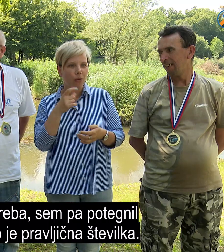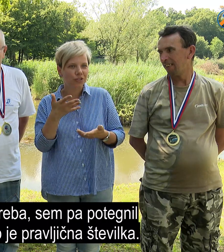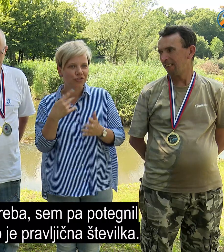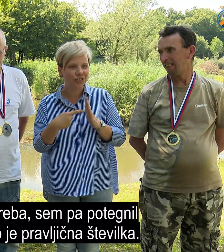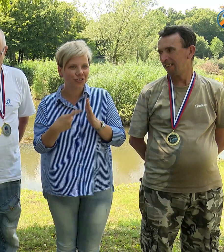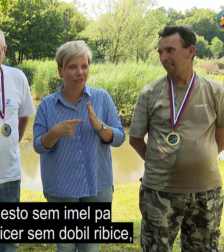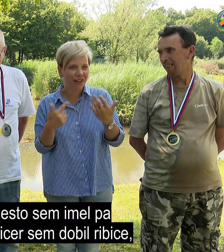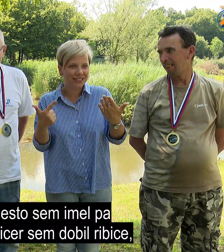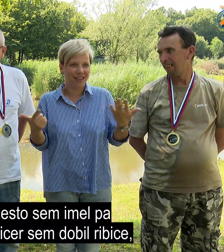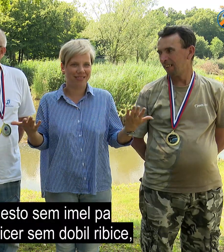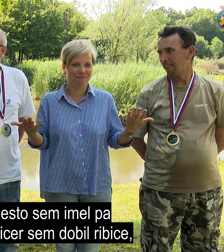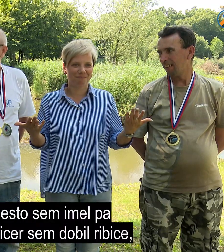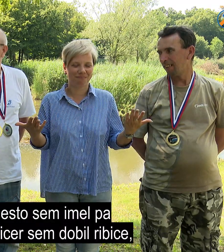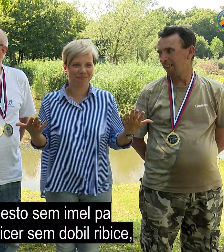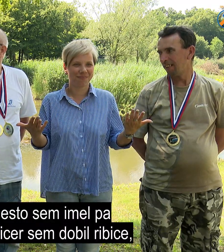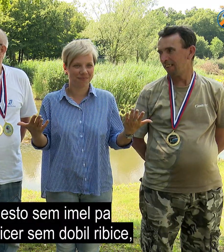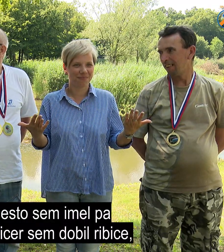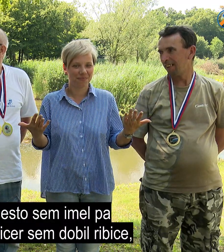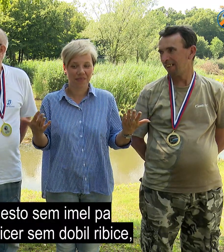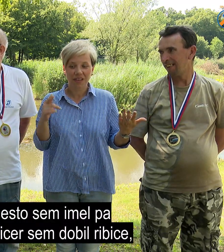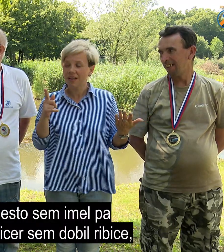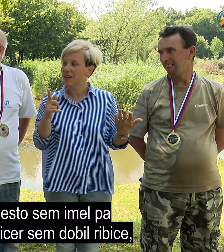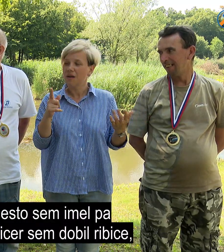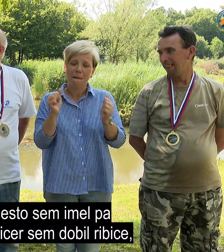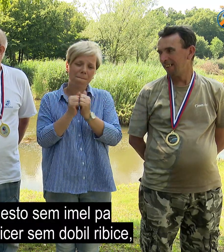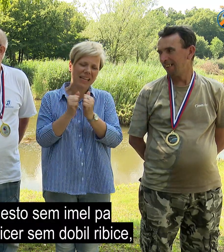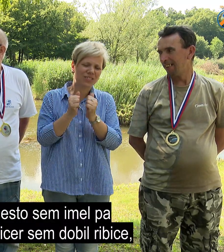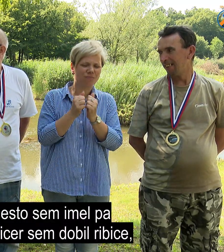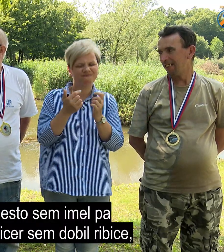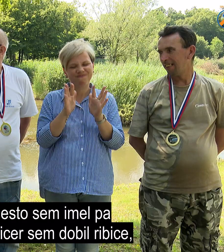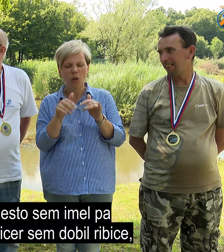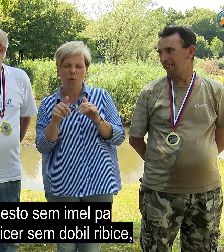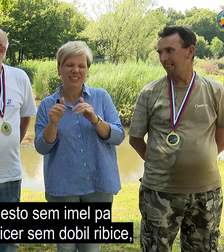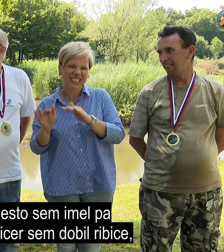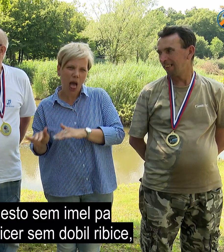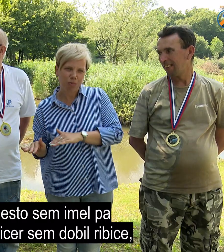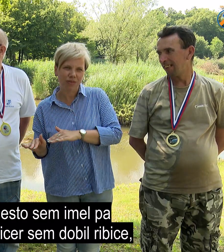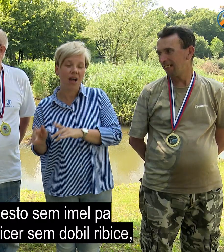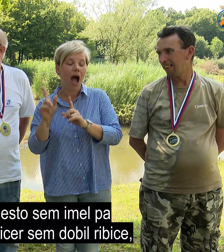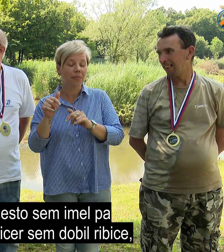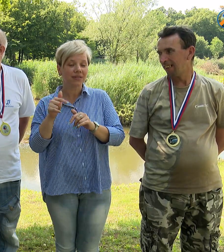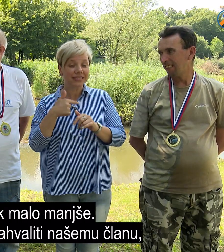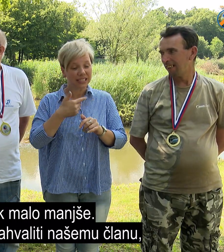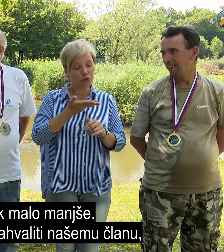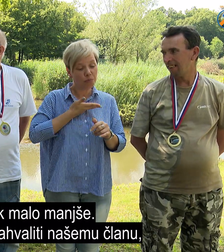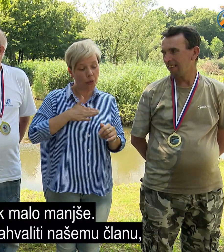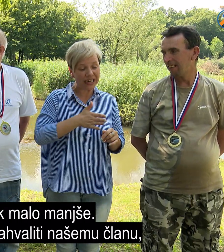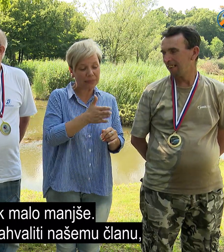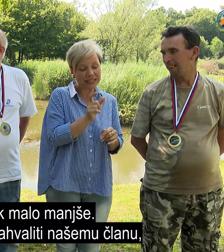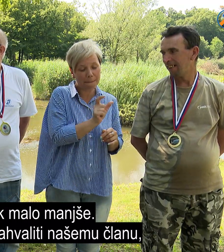ne? Lovno mesto smo pa bolj slabo, sicer sem dobil ribice, pa manjše, ampak moramo